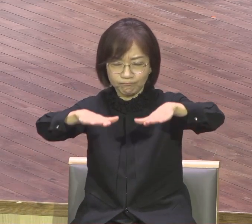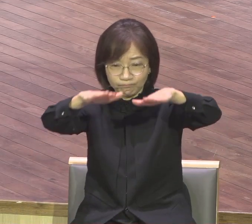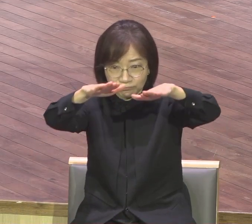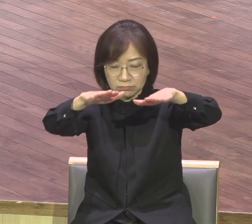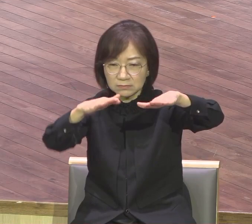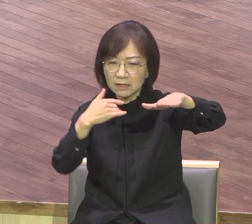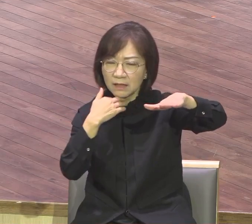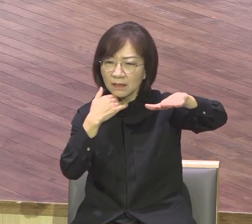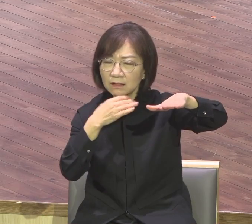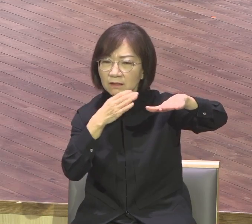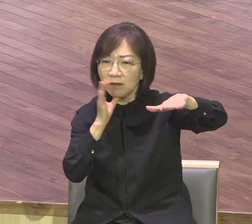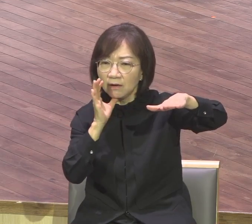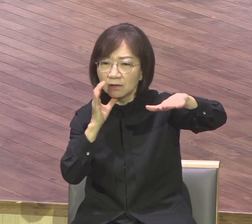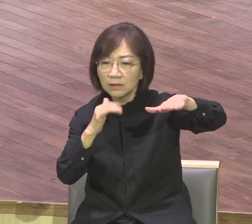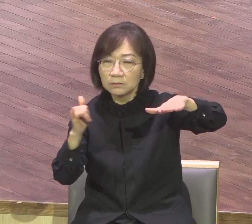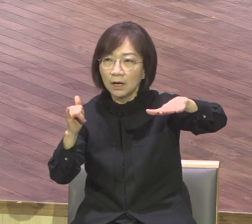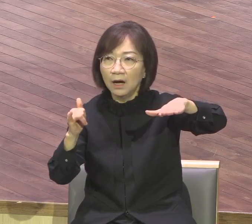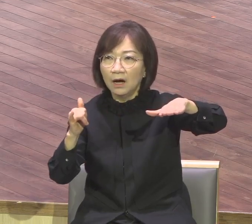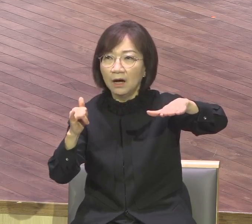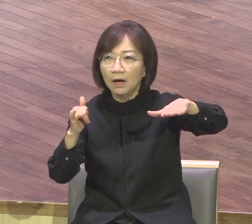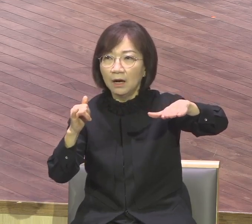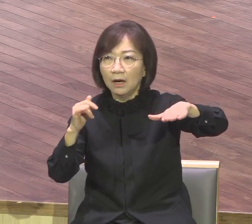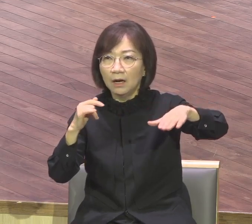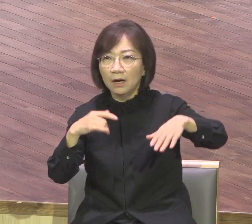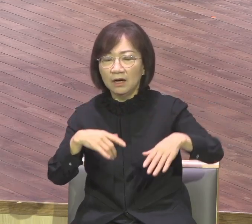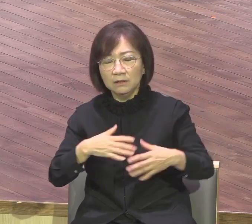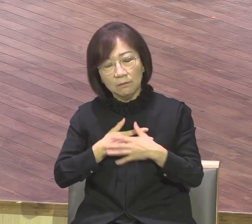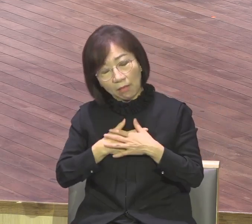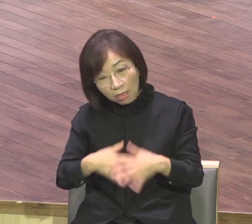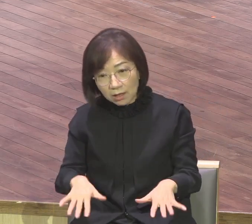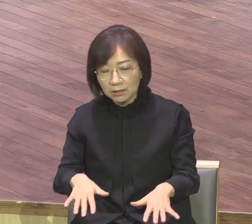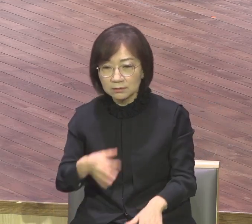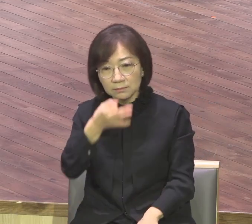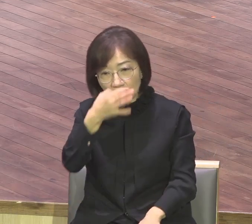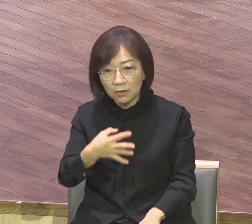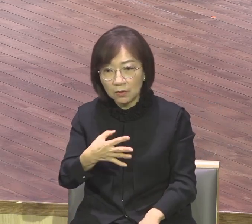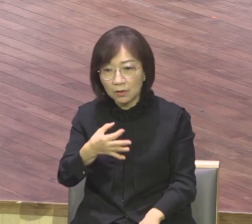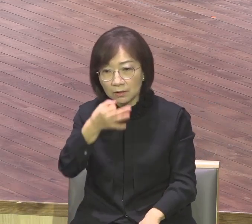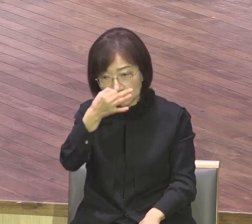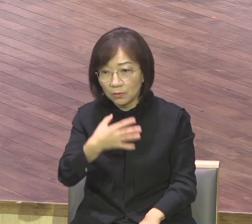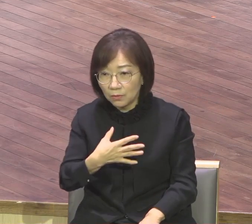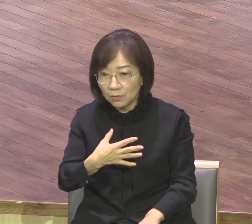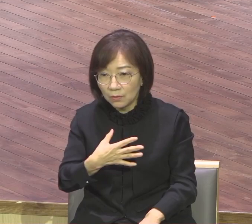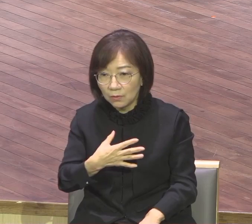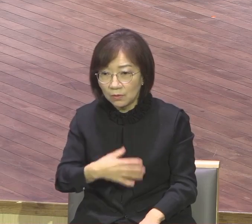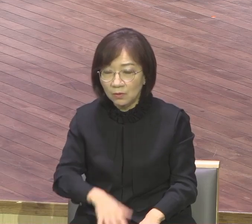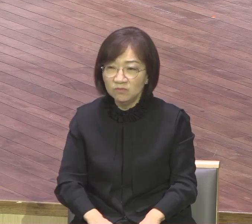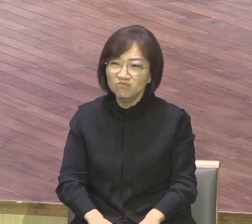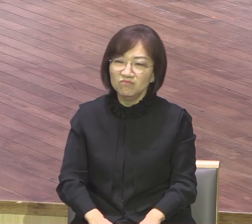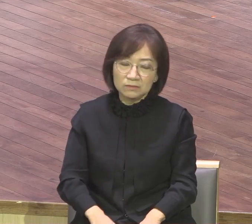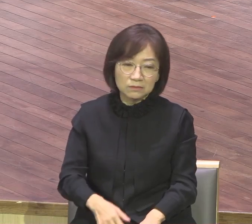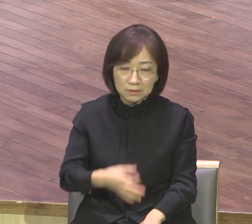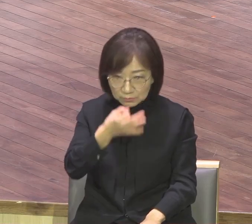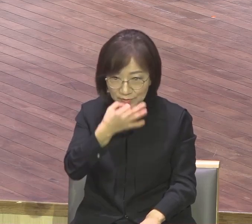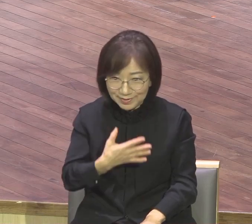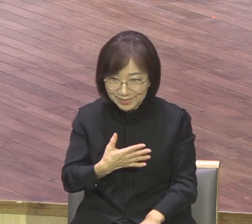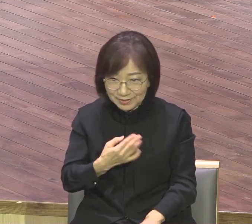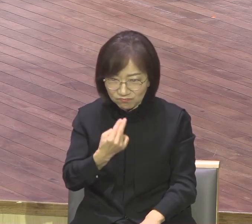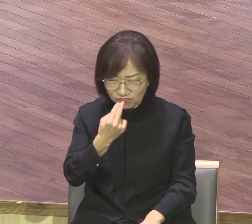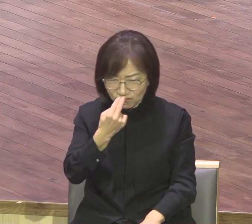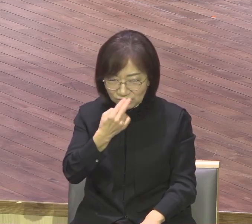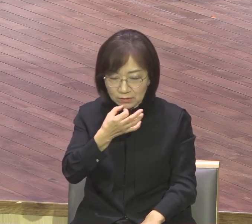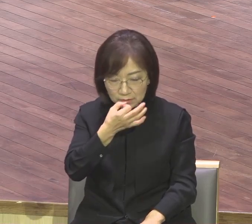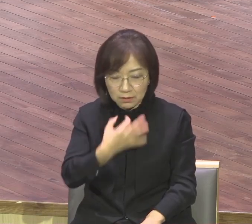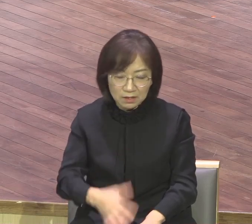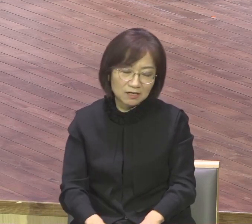있는 사람들은 약간 좀 멍합니다. Y por ser tan alto tiene alturas y entonces las personas que tienen un poco la edad